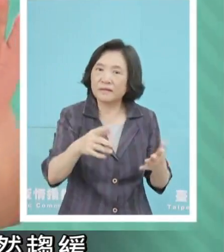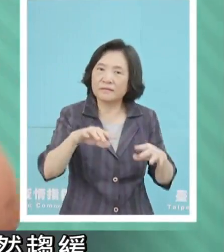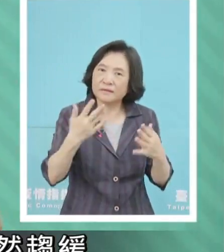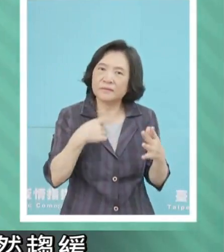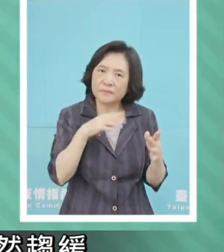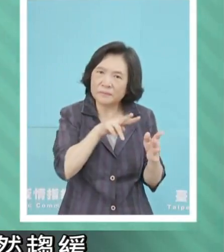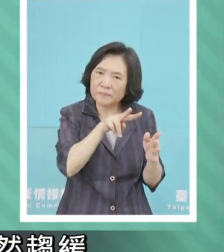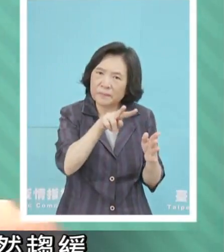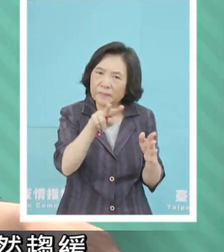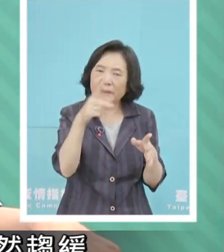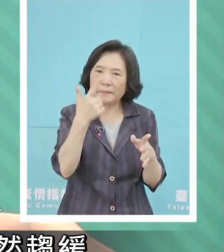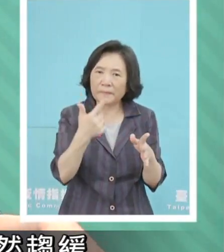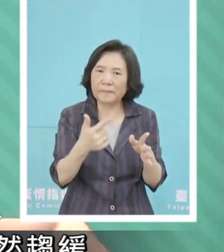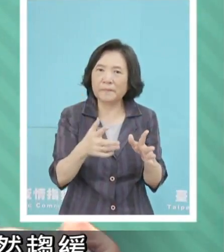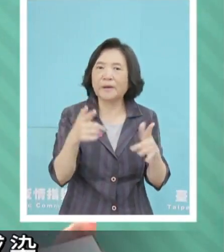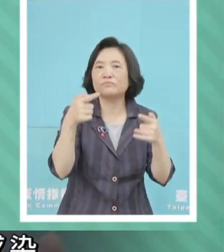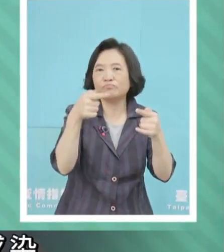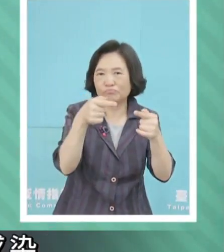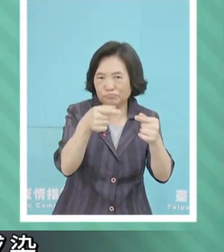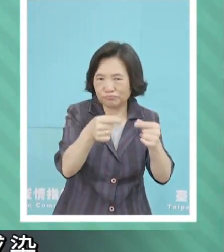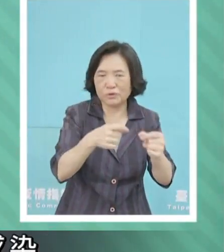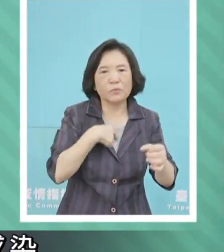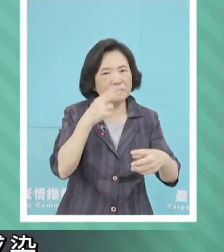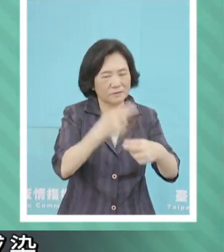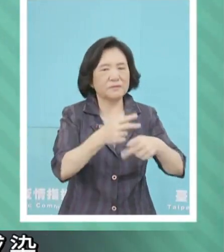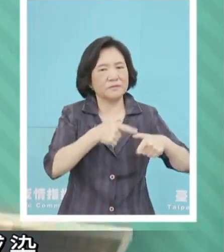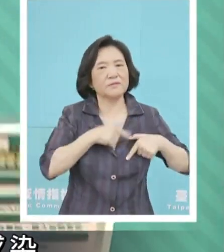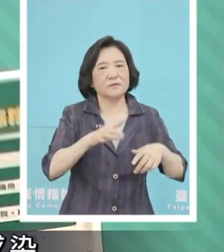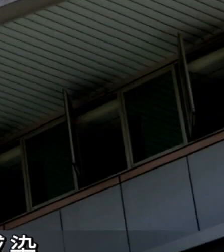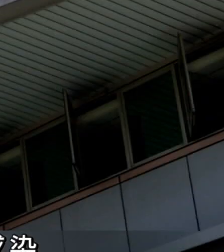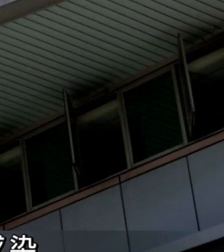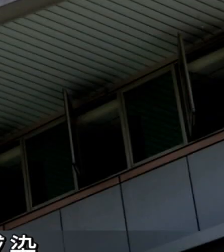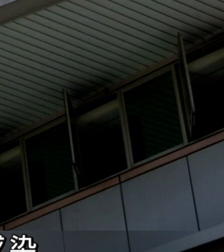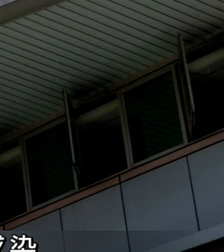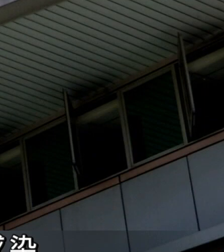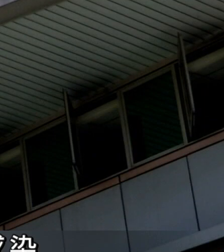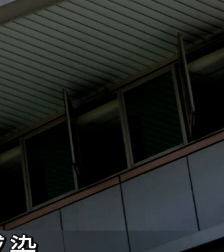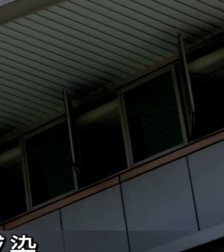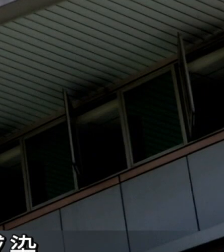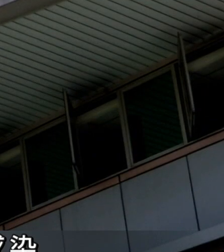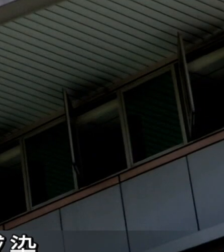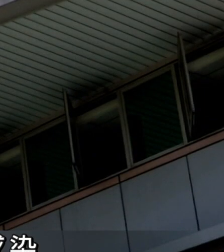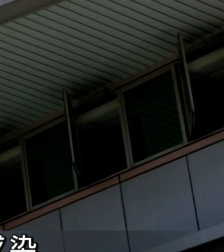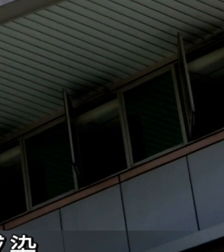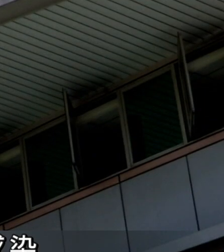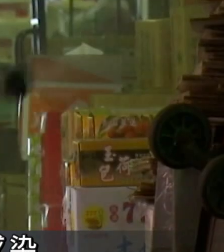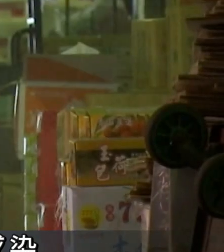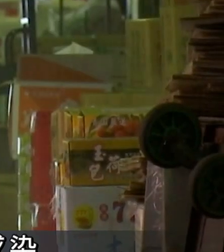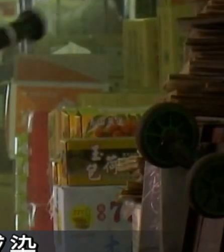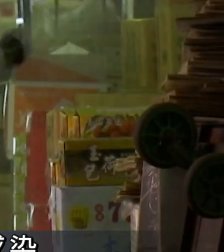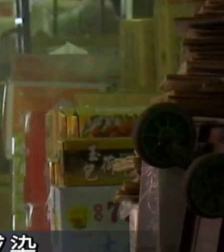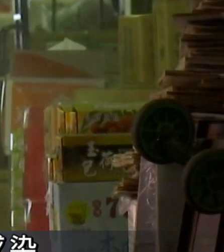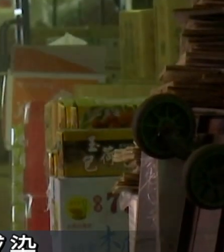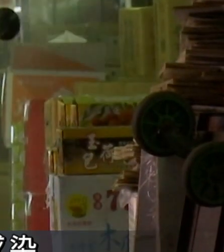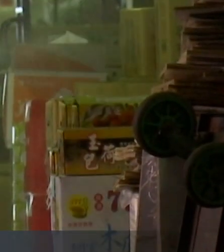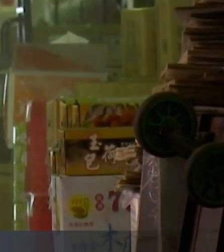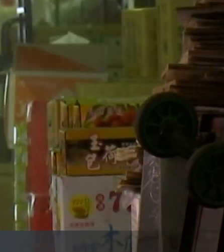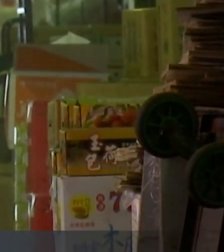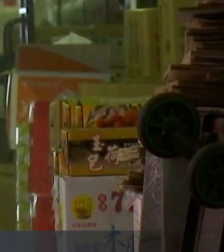把潜藏的感染源清掉。现阶段除了万华爆发的北农群聚感染，其他各行政区按照清零计划，有信心处